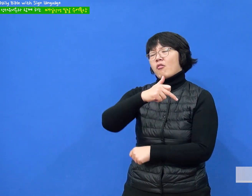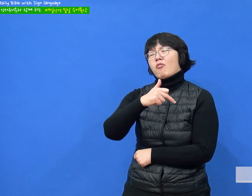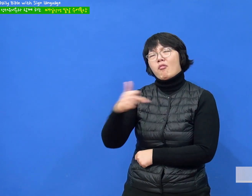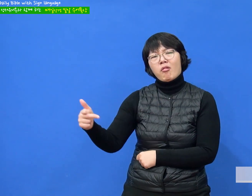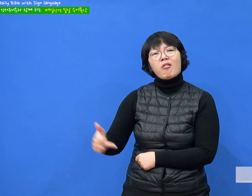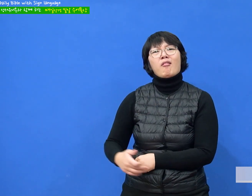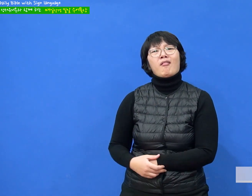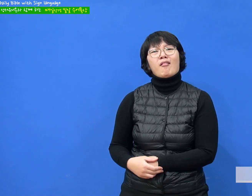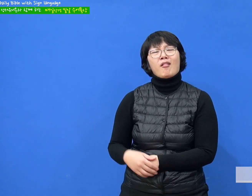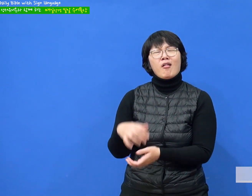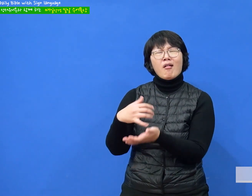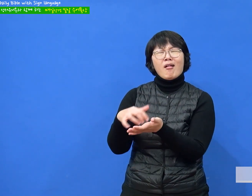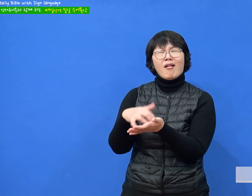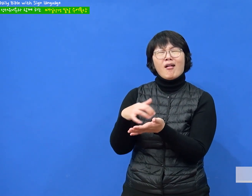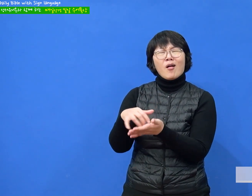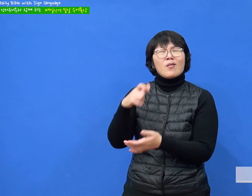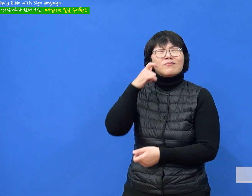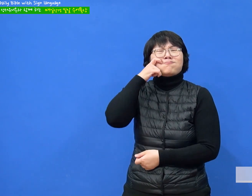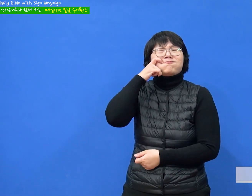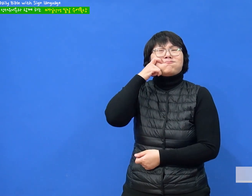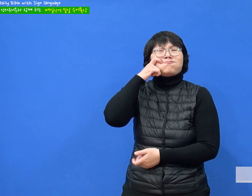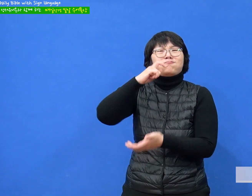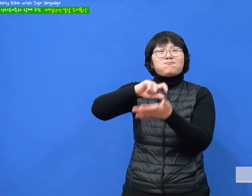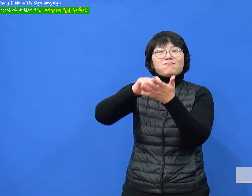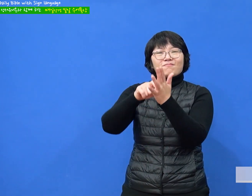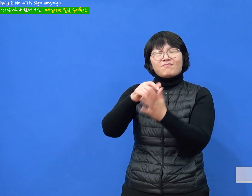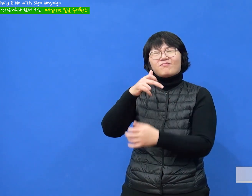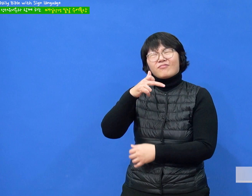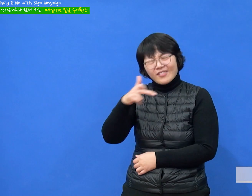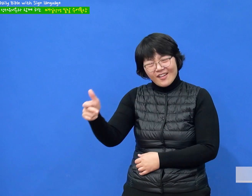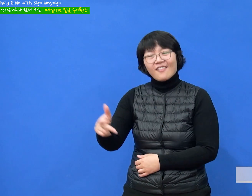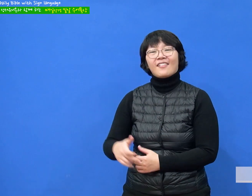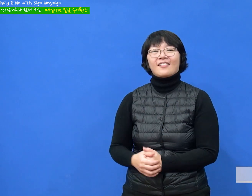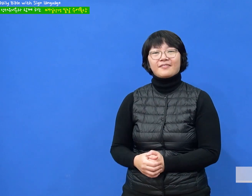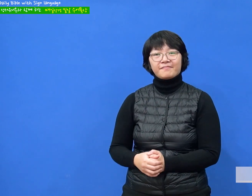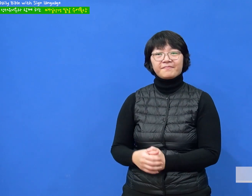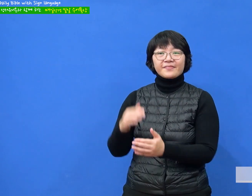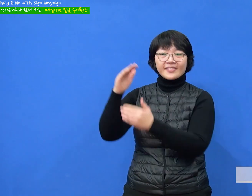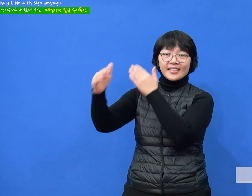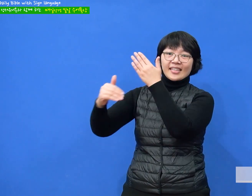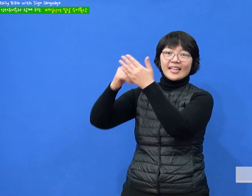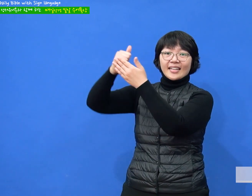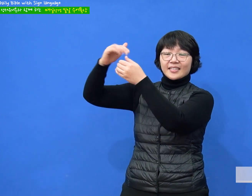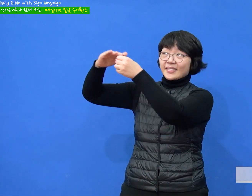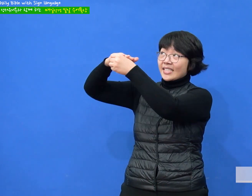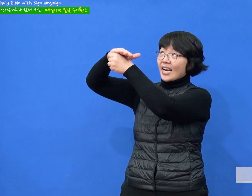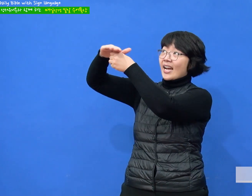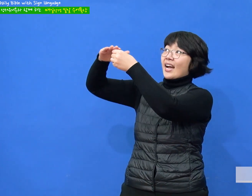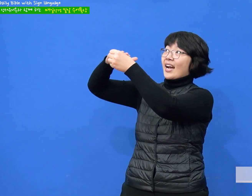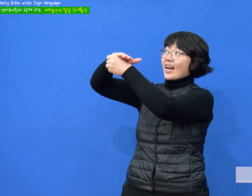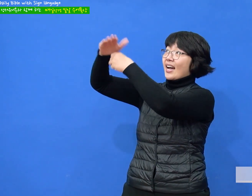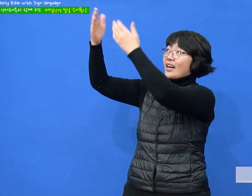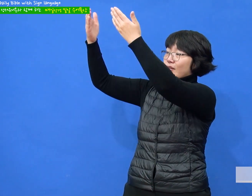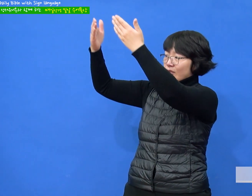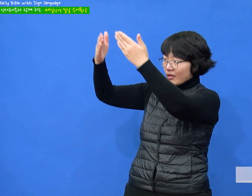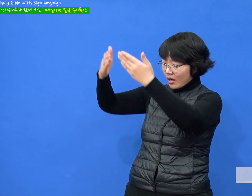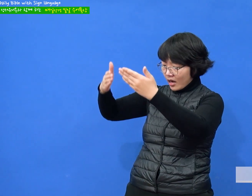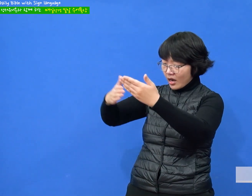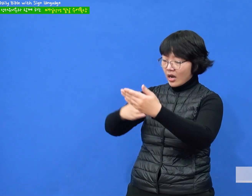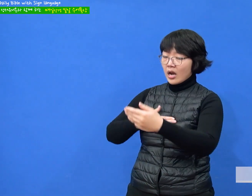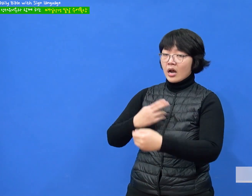하나님이 사랑 그 자체입니다. 그 사랑의 나타내심이 우리에게